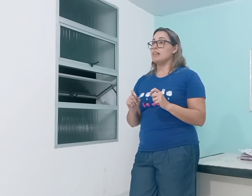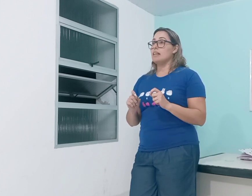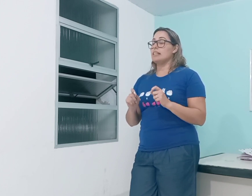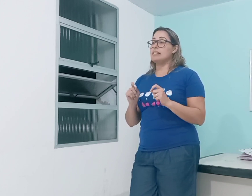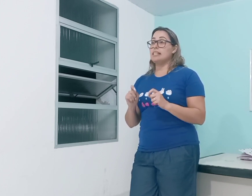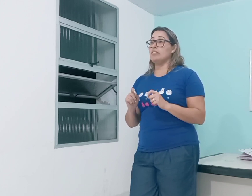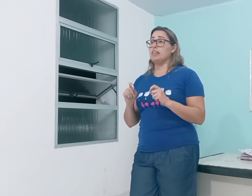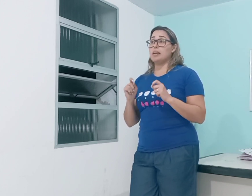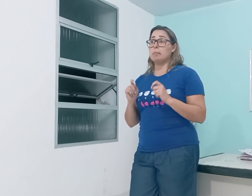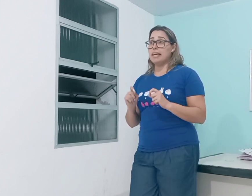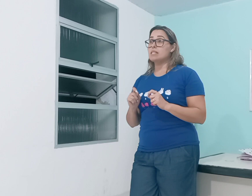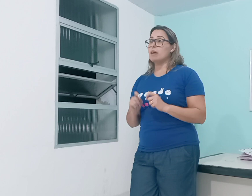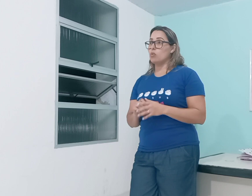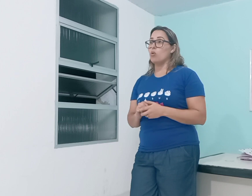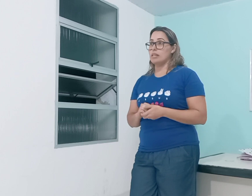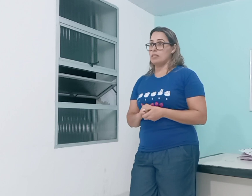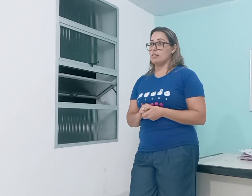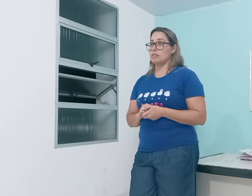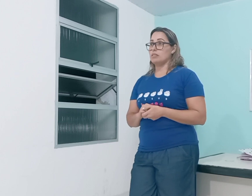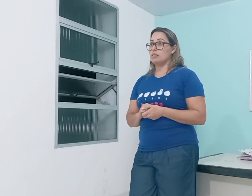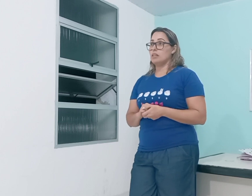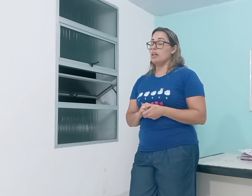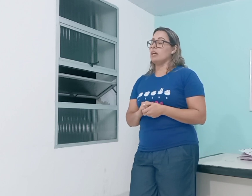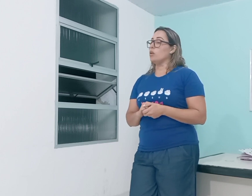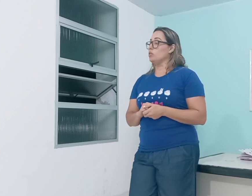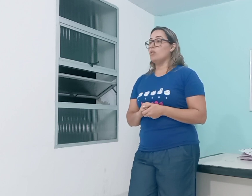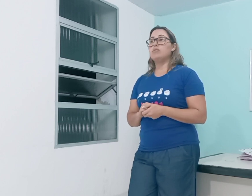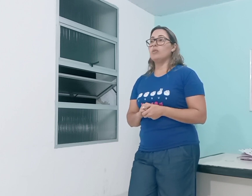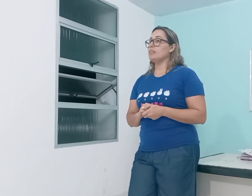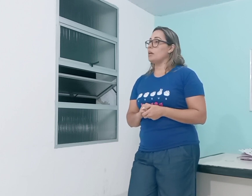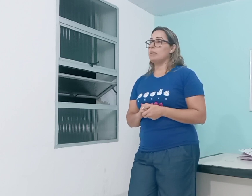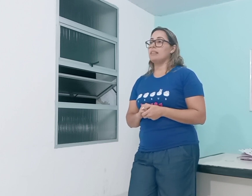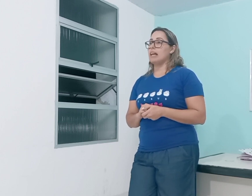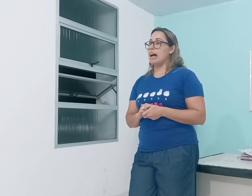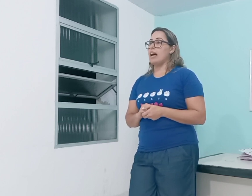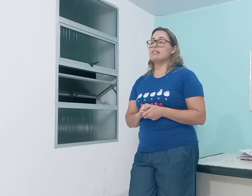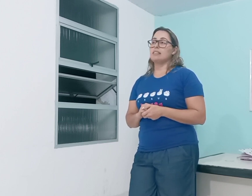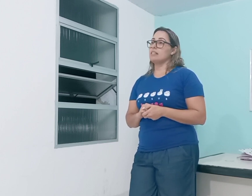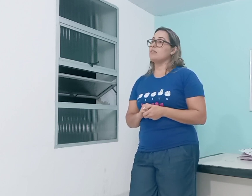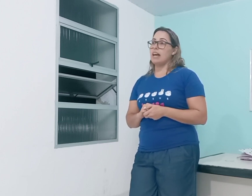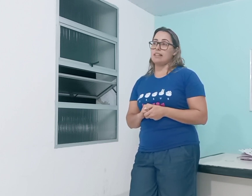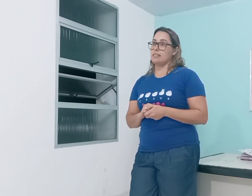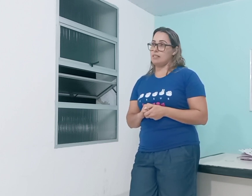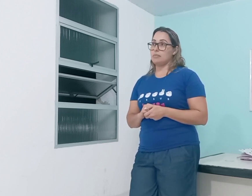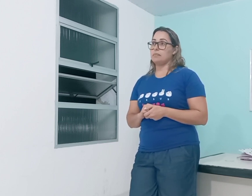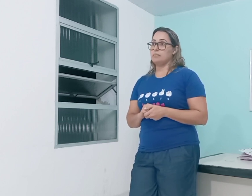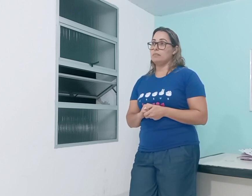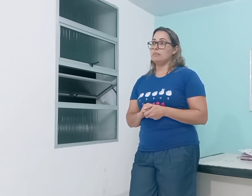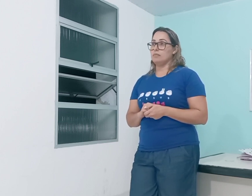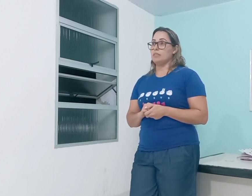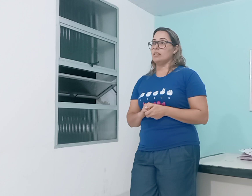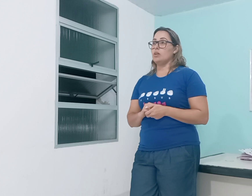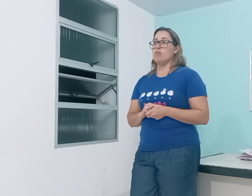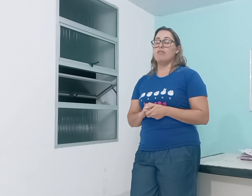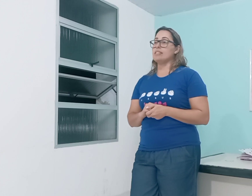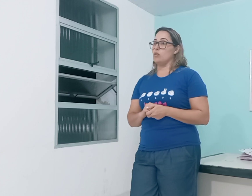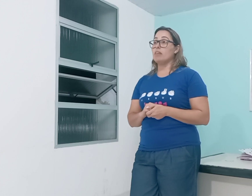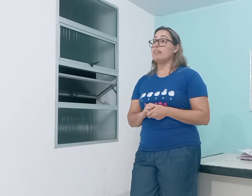que significam a mesma coisa. Eu não vou interpretar as 3 frases, entendeu? Eu vou fazer uma vez